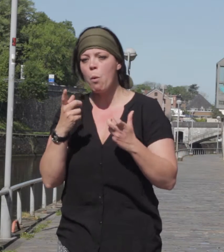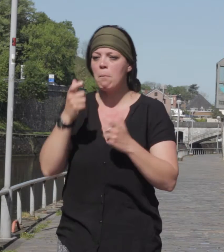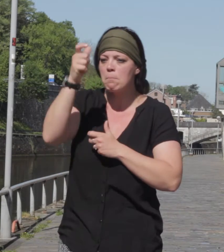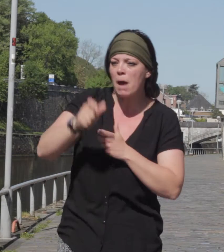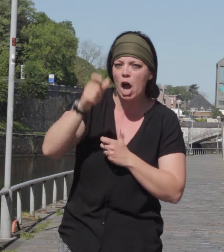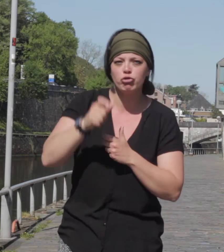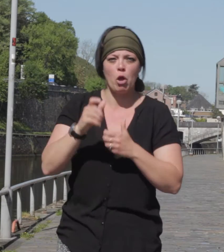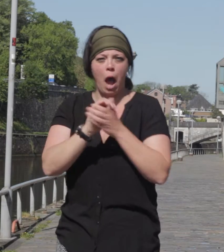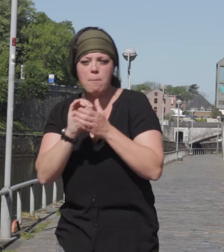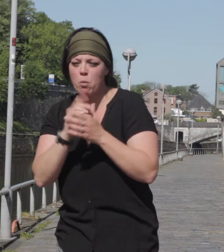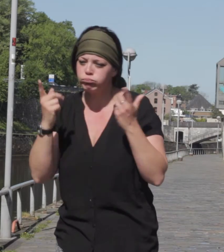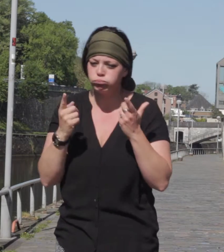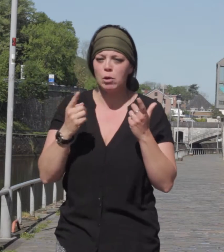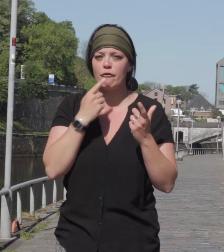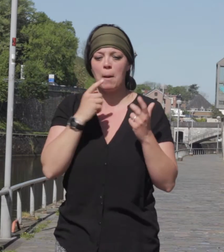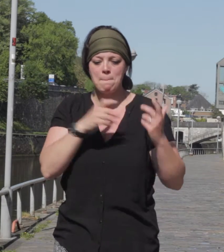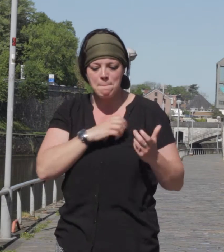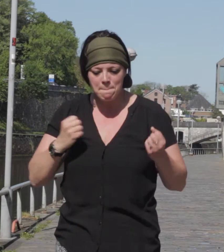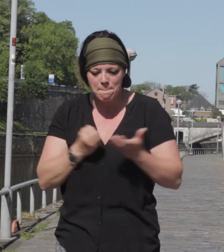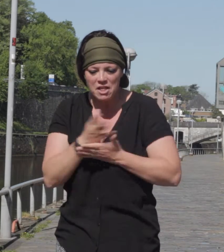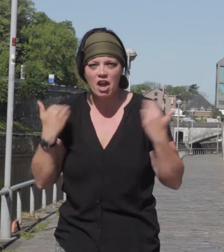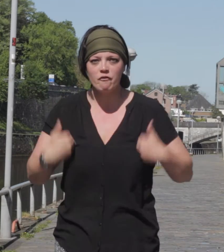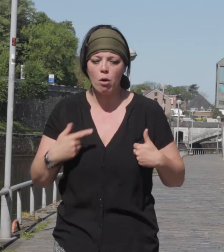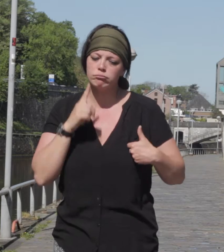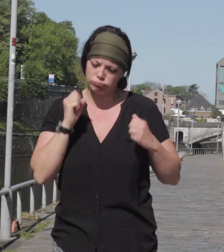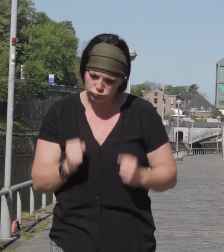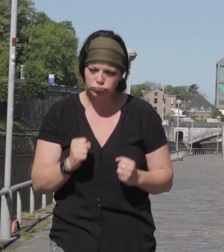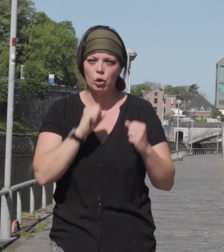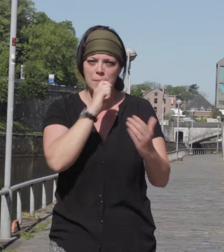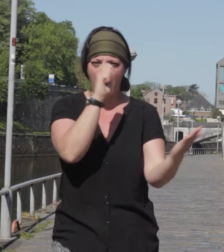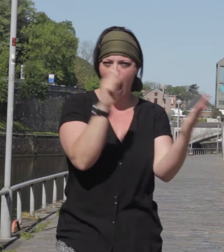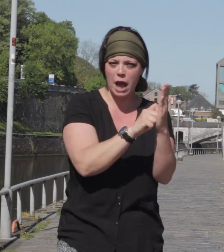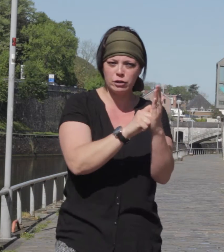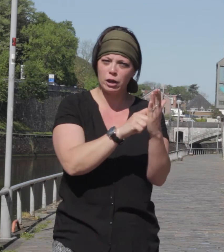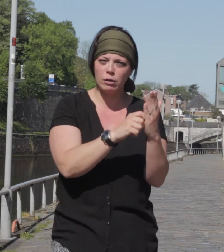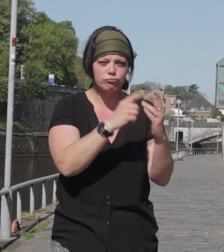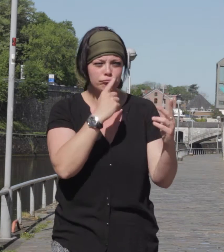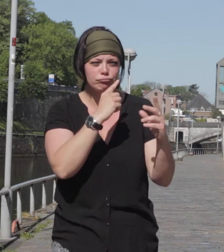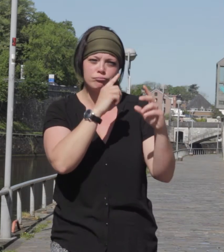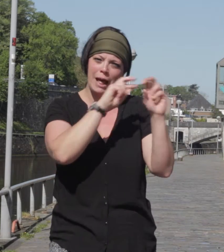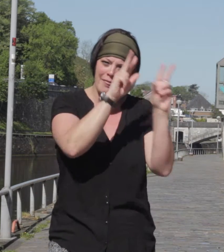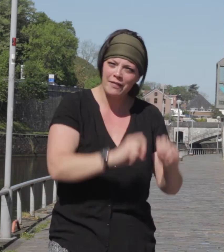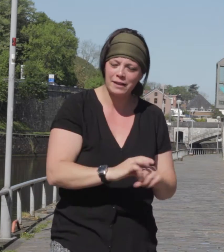un formulaire est à disposition sur notre site internet dans la section Info pratique. Contact. Nous sommes à